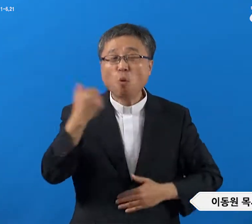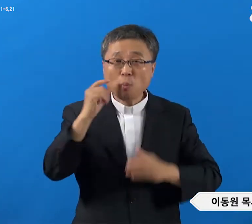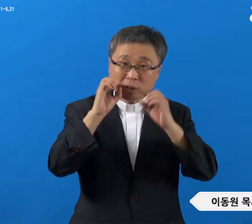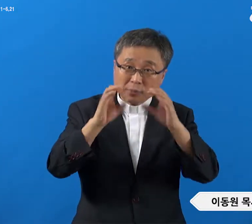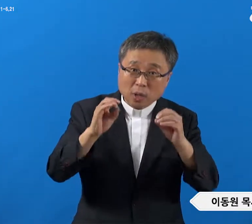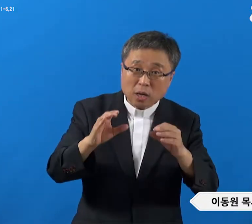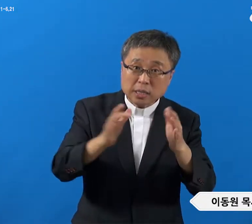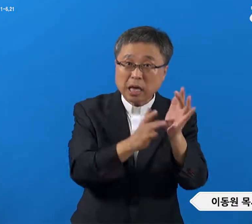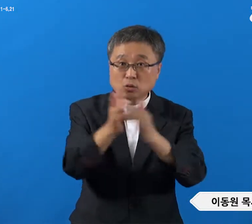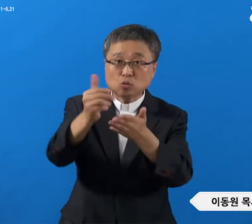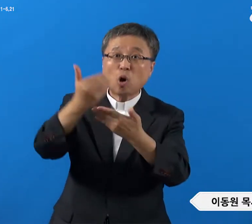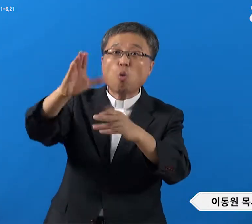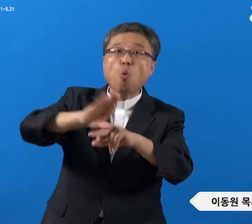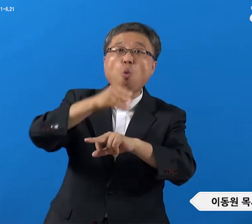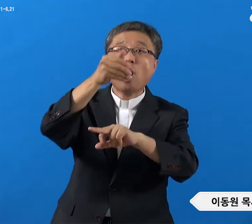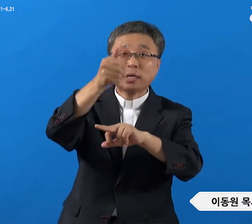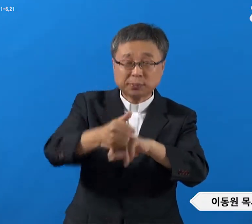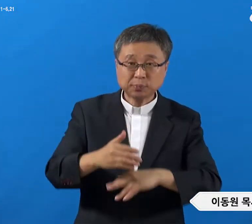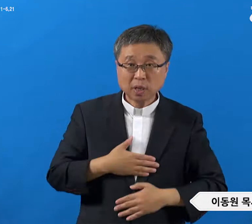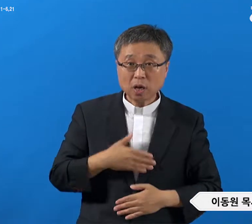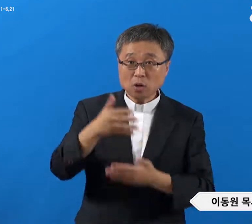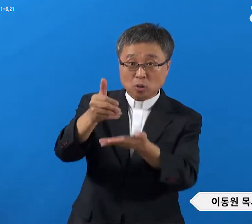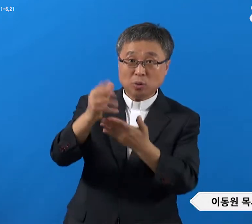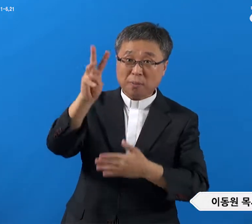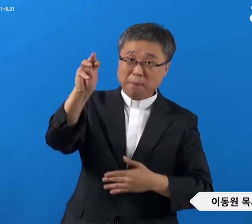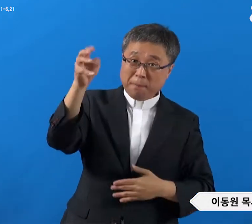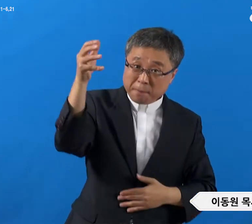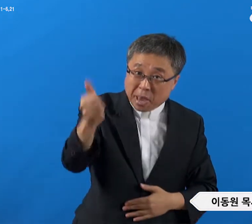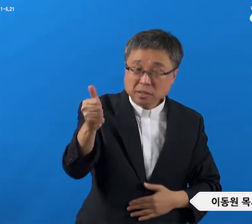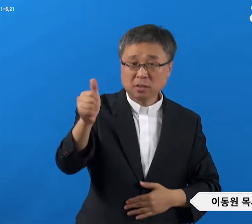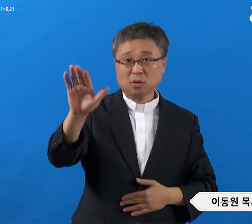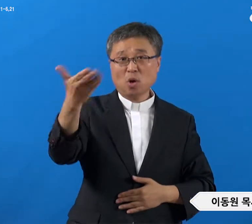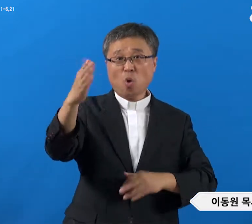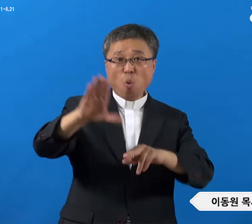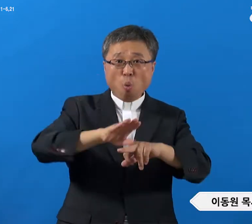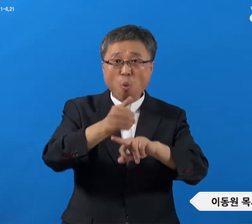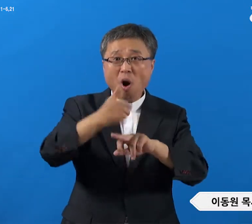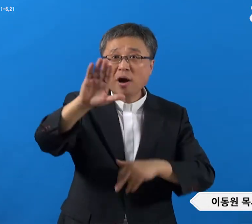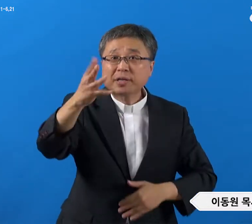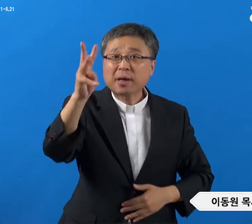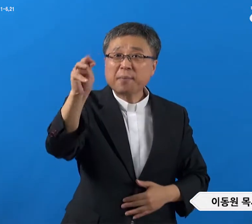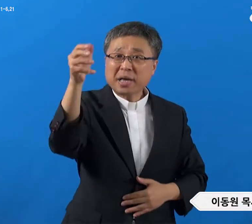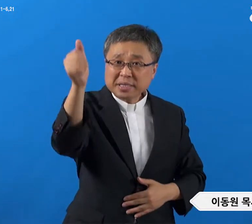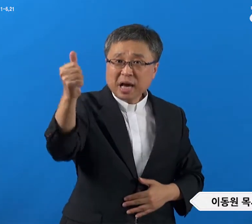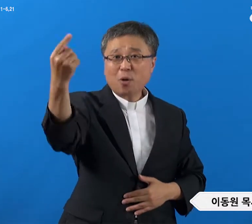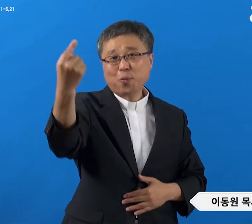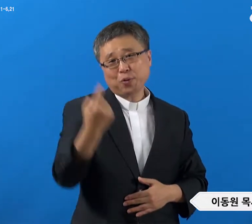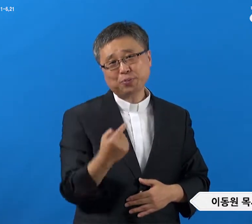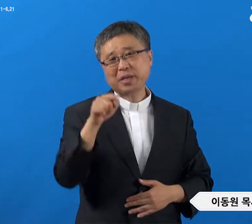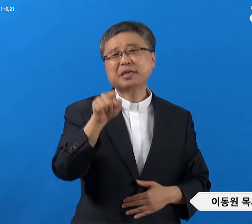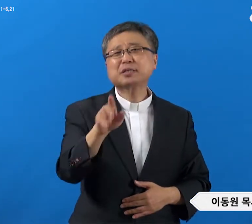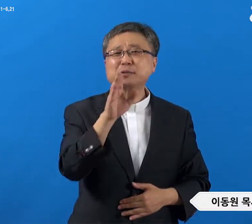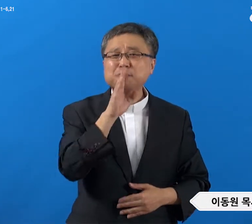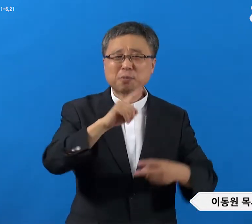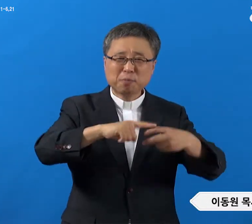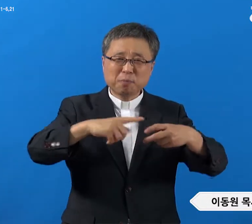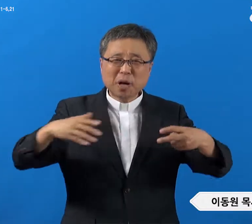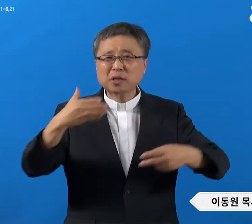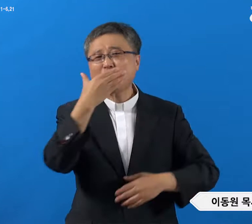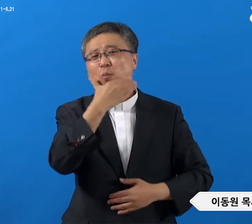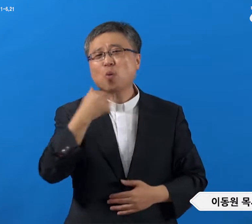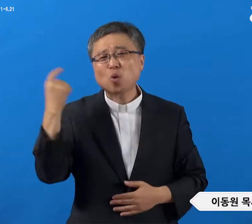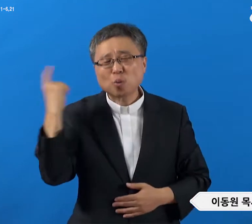예수가 왕이십니다. 그분이 메시아십니다. 왕이신 메시아가 오셨습니다. 이것이 마태복음의